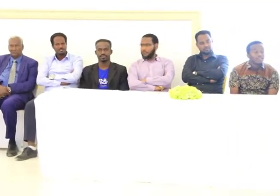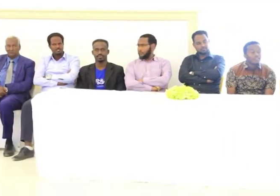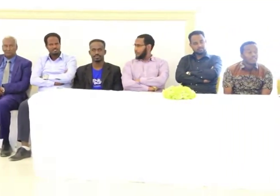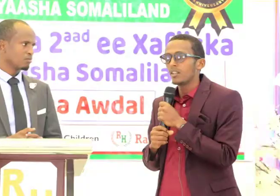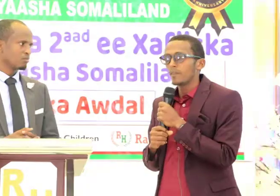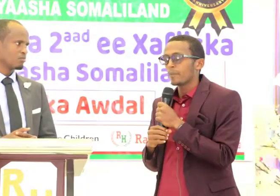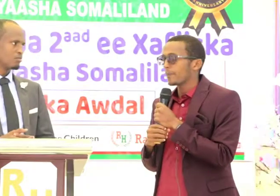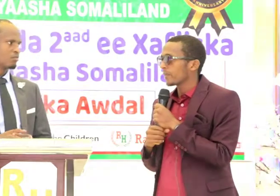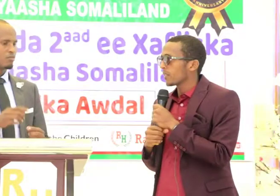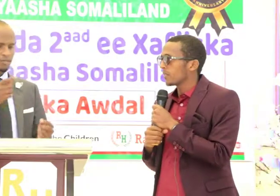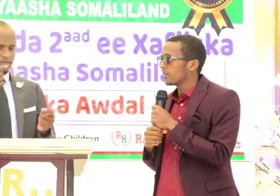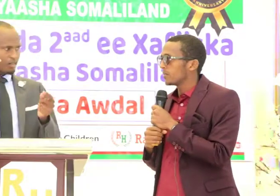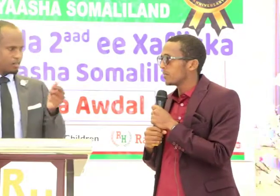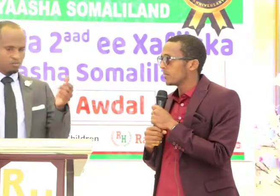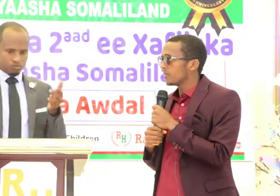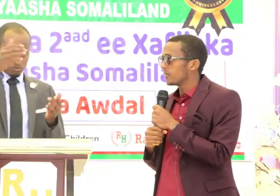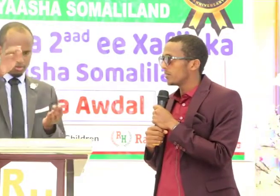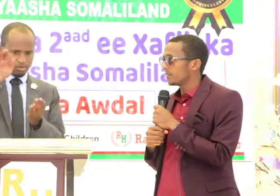baa ku imanaya.